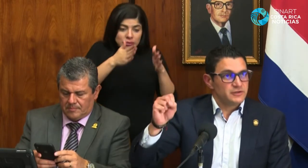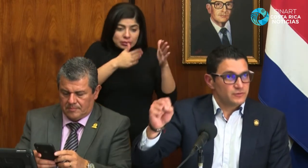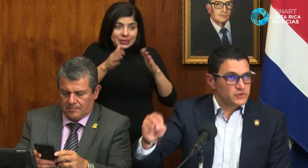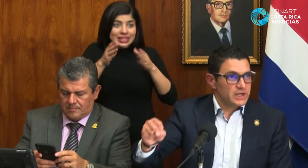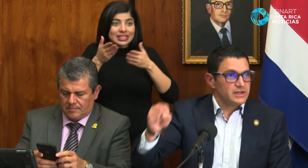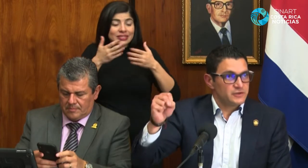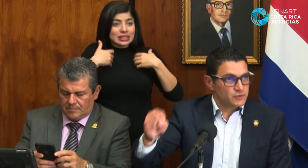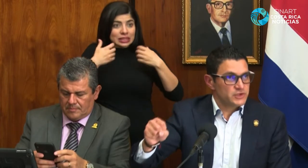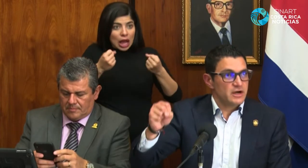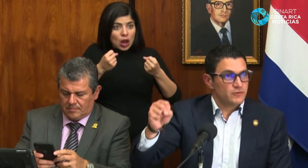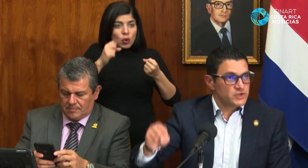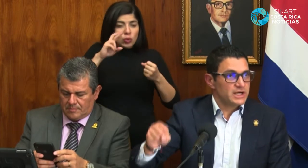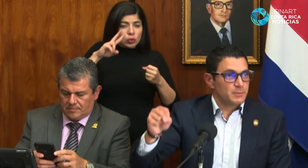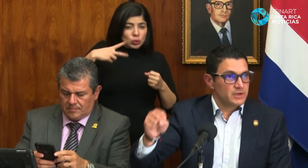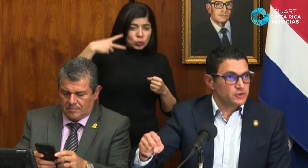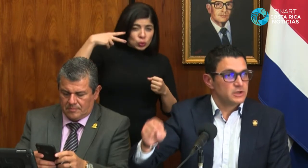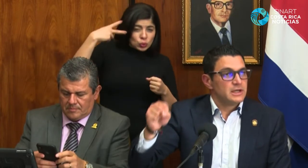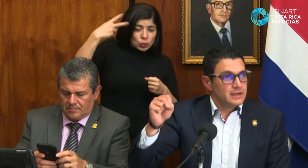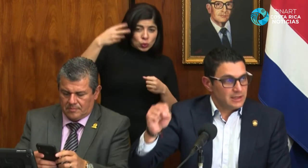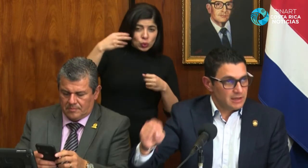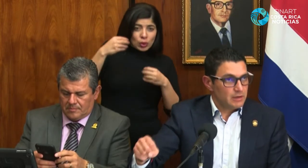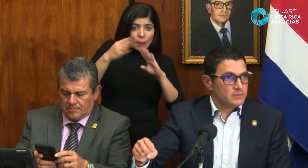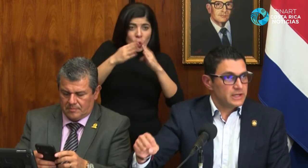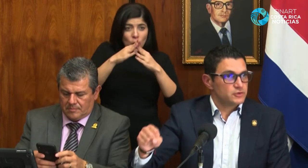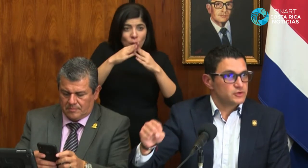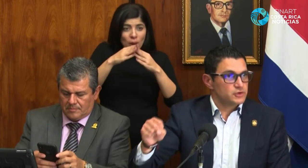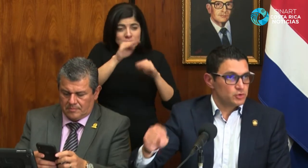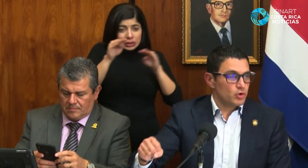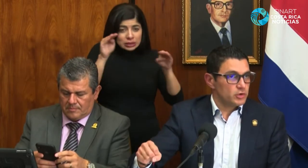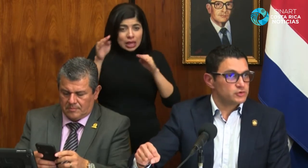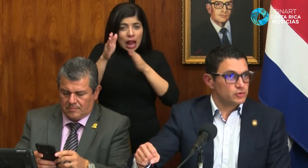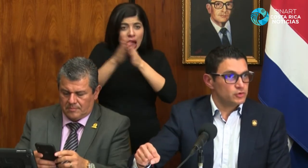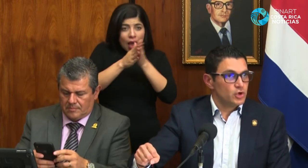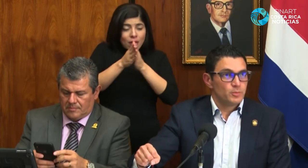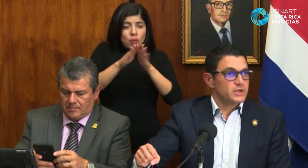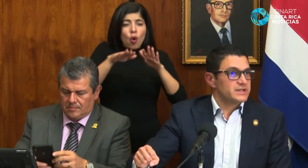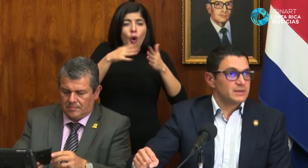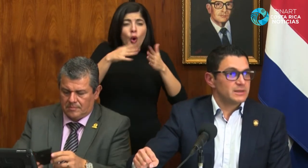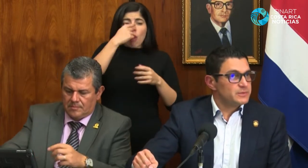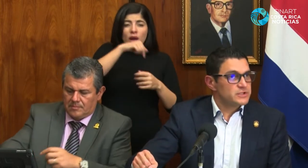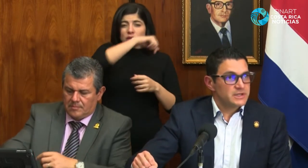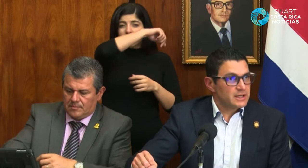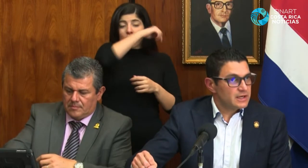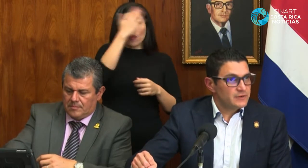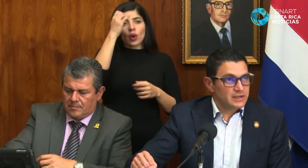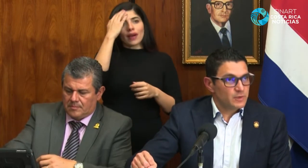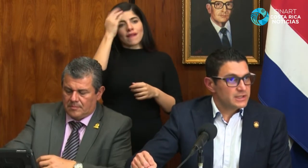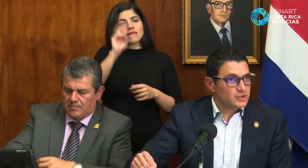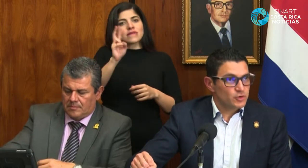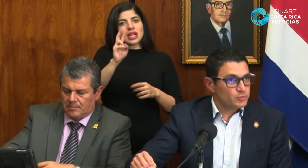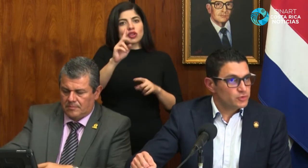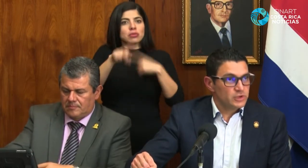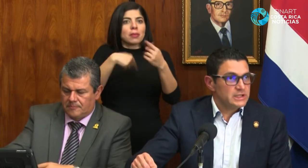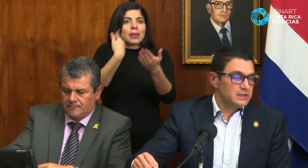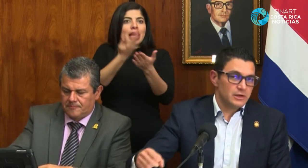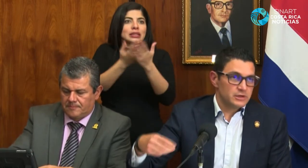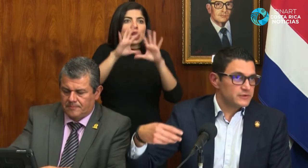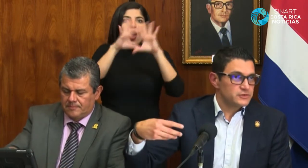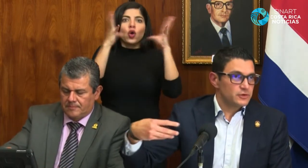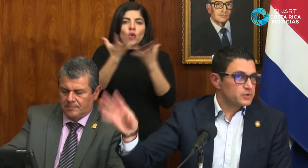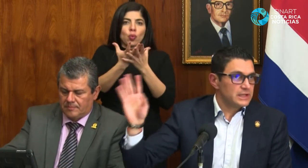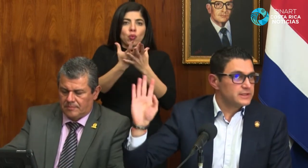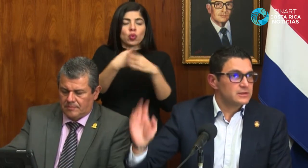y reforzar en la población el lavado de manos y el protocolo de estornudo, porque sabíamos que el virus iba a llegar al final de cuentas a todo el mundo y